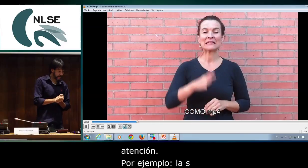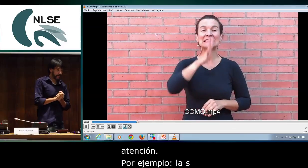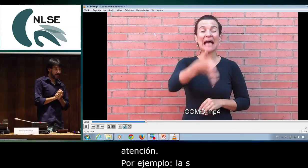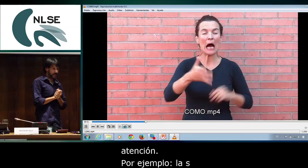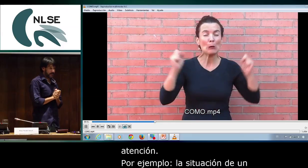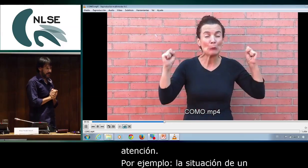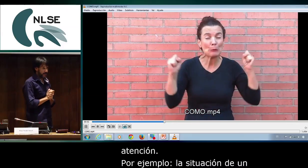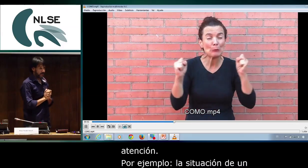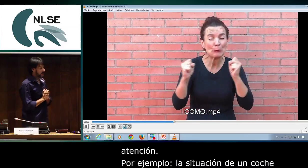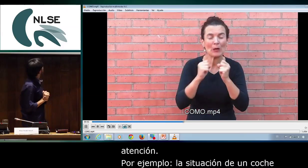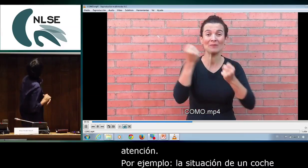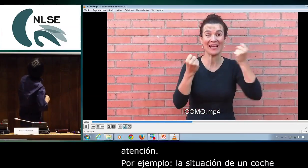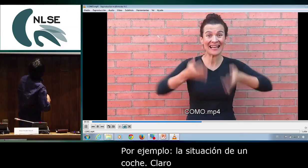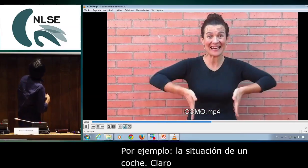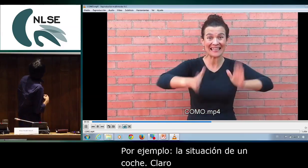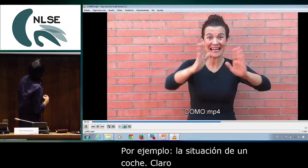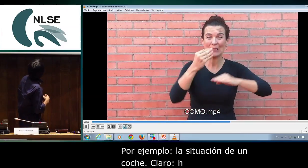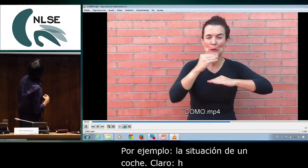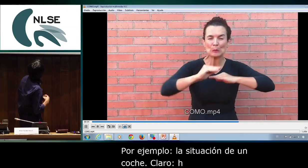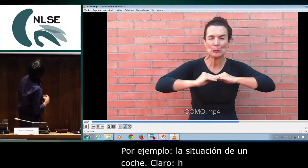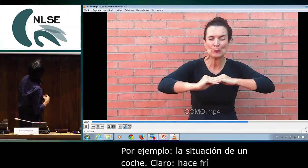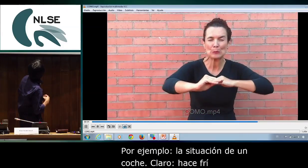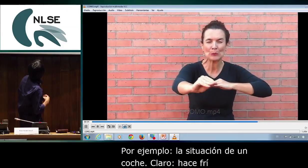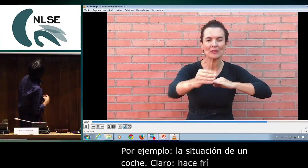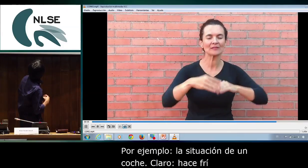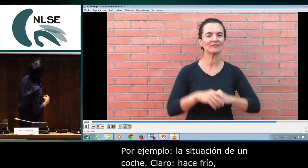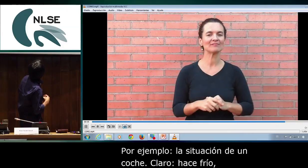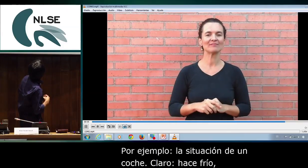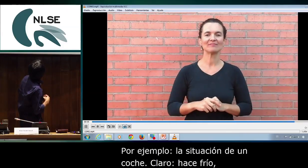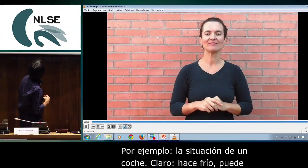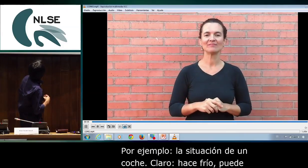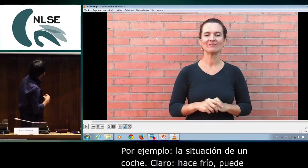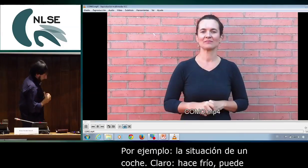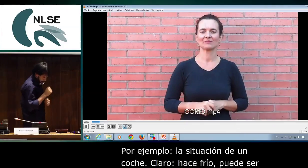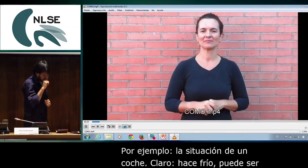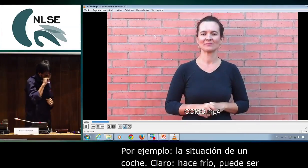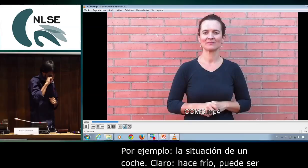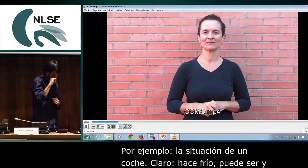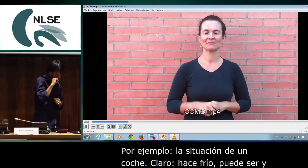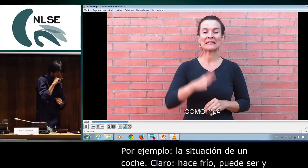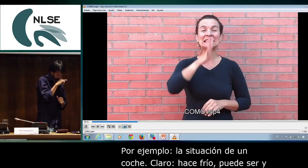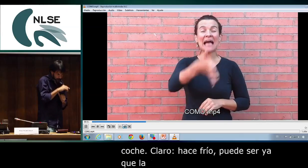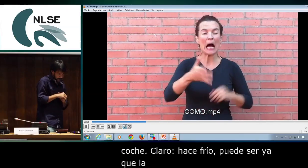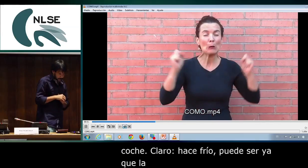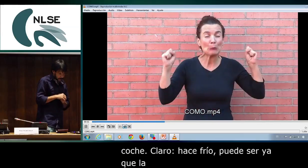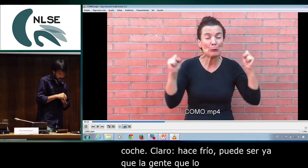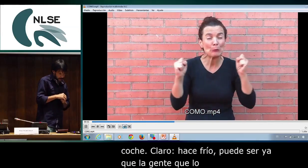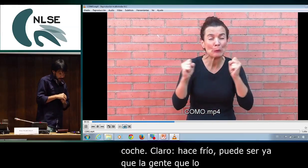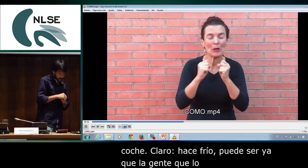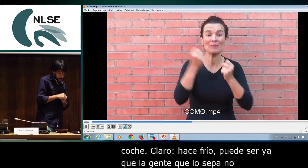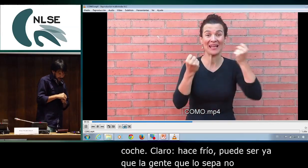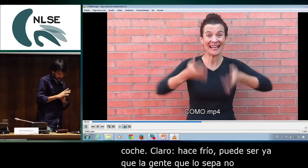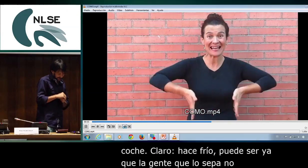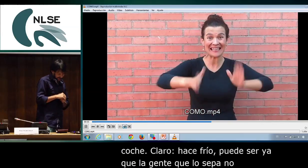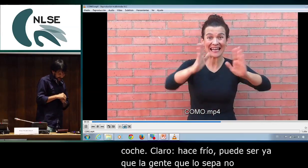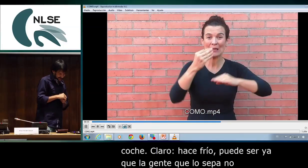puede ser que ya a la gente que lo sepa no sea necesario darle la explicación, pero a lo mejor a otros sí hay que